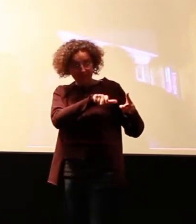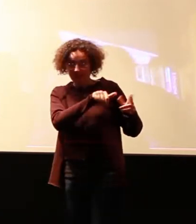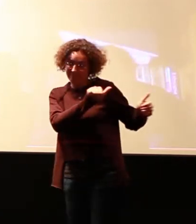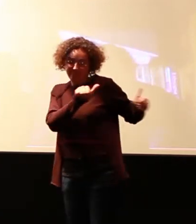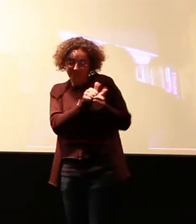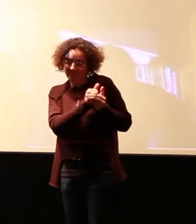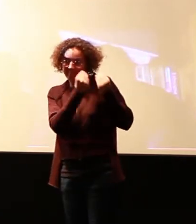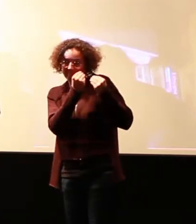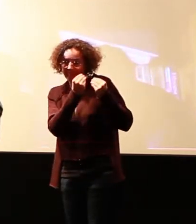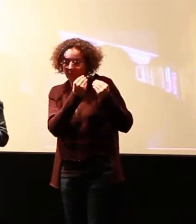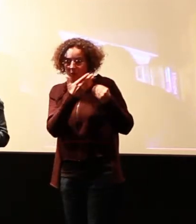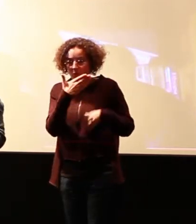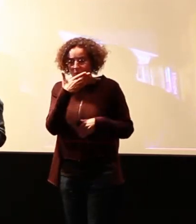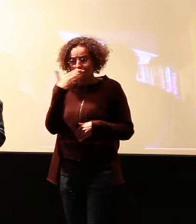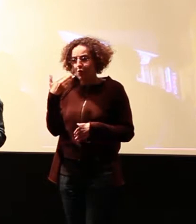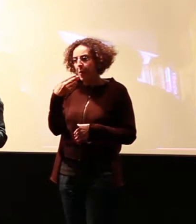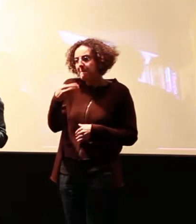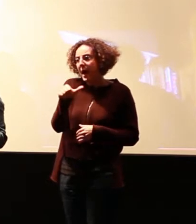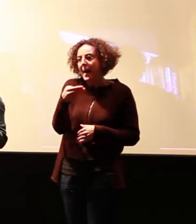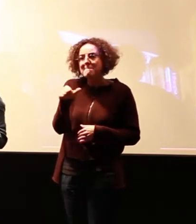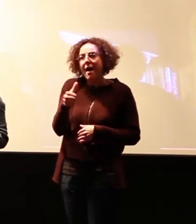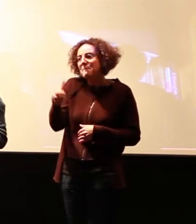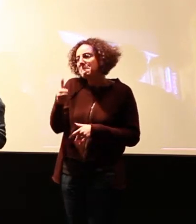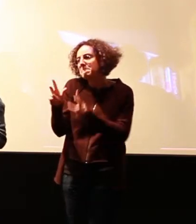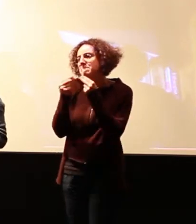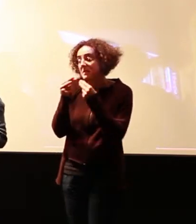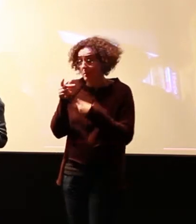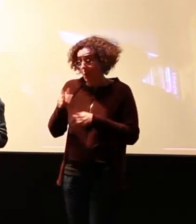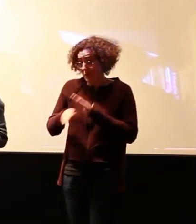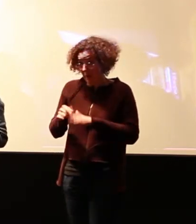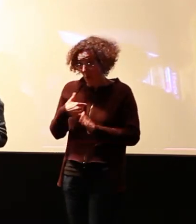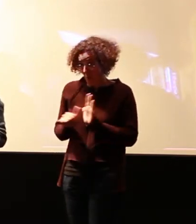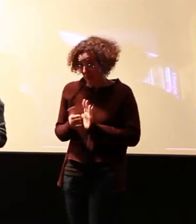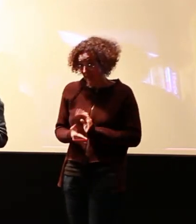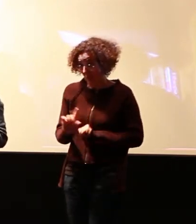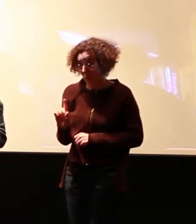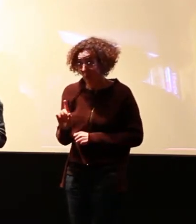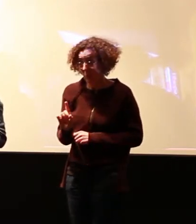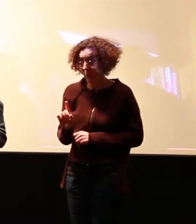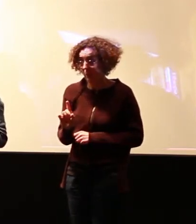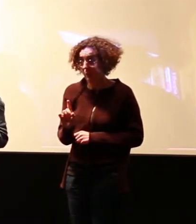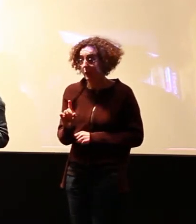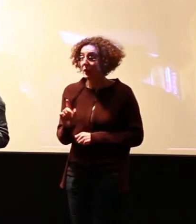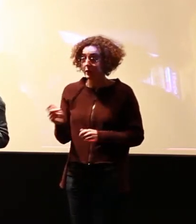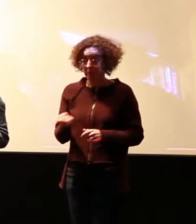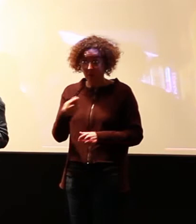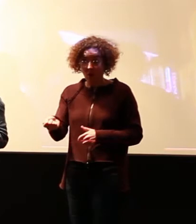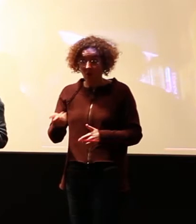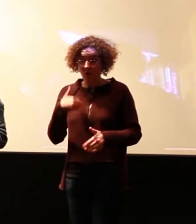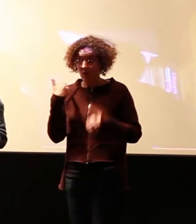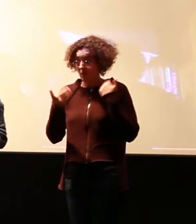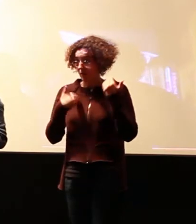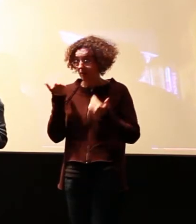Mais Mama saura le dire mieux que moi. En fait, au départ, je ne devais pas jouer ce rôle. J'ai remplacé une actrice